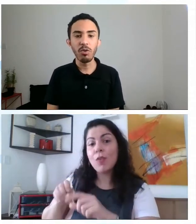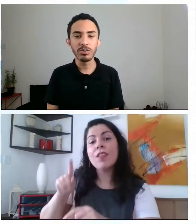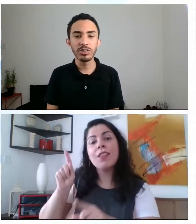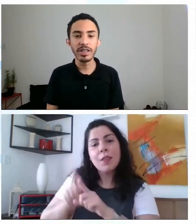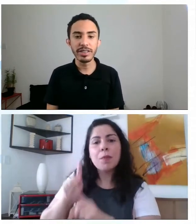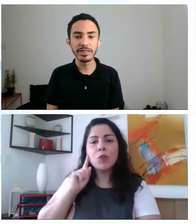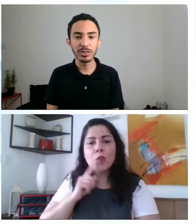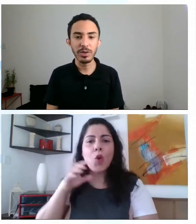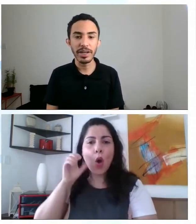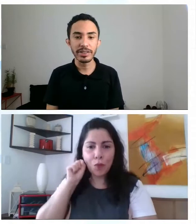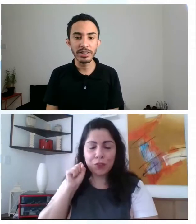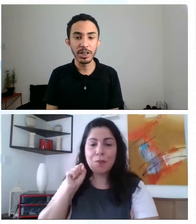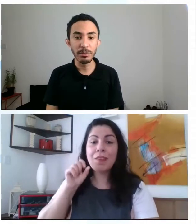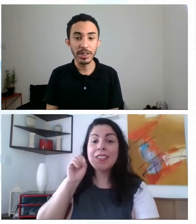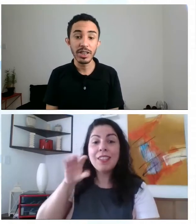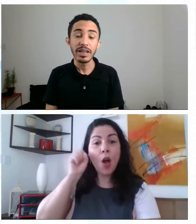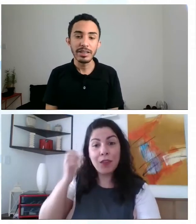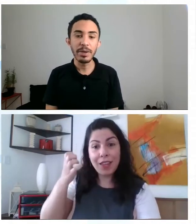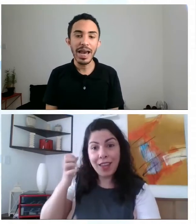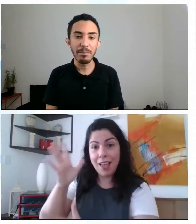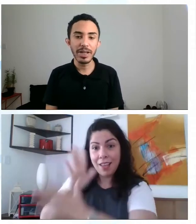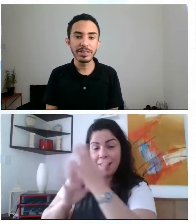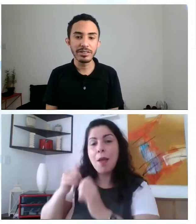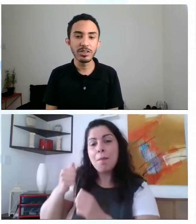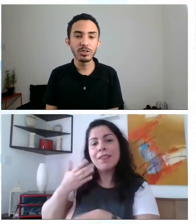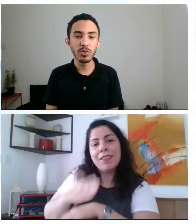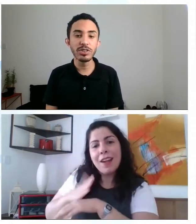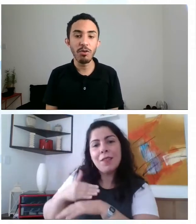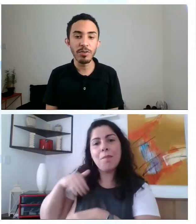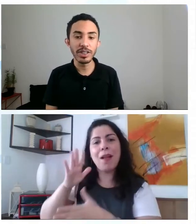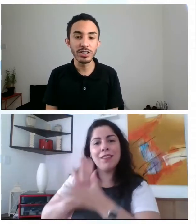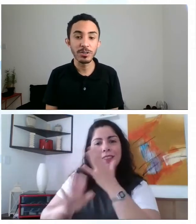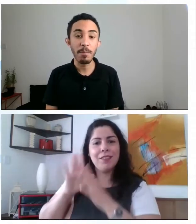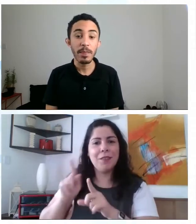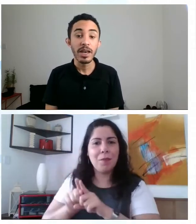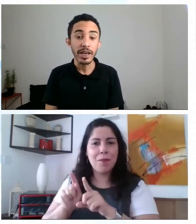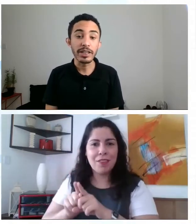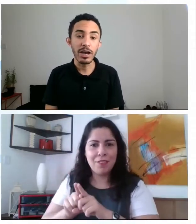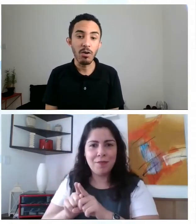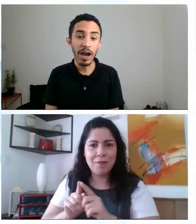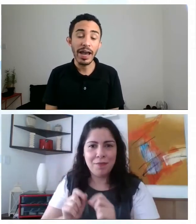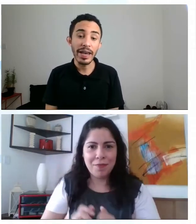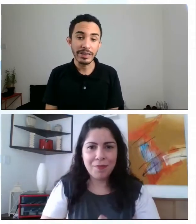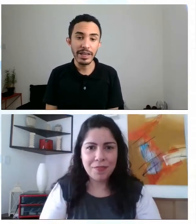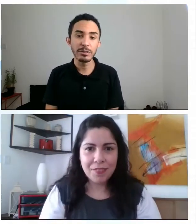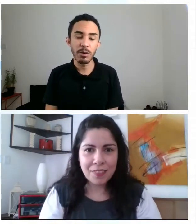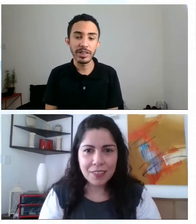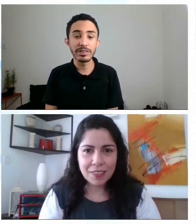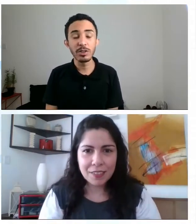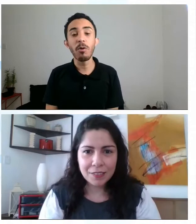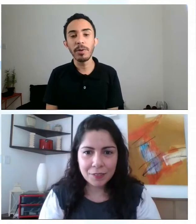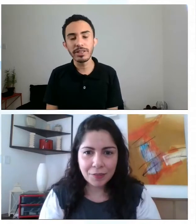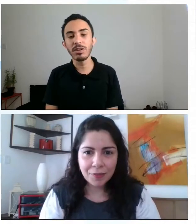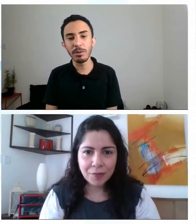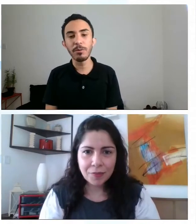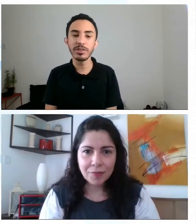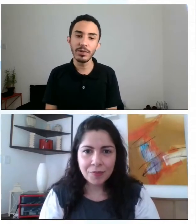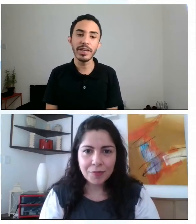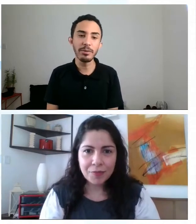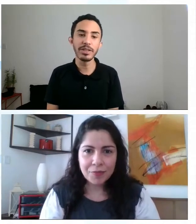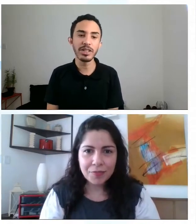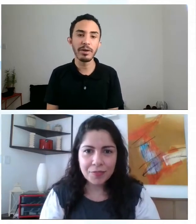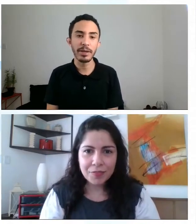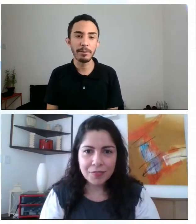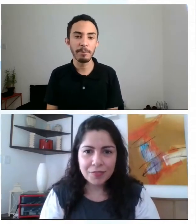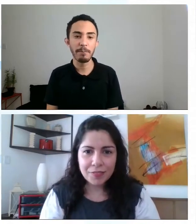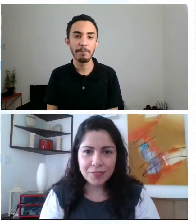Já no curso de licenciatura em Letras Libras, também há a presença de surdos e ouvintes. Então, tem esse processo de compreensão da produção